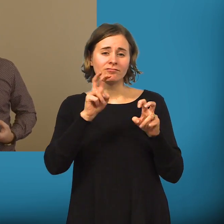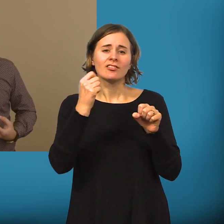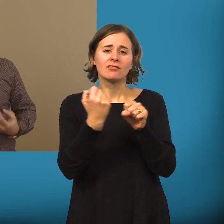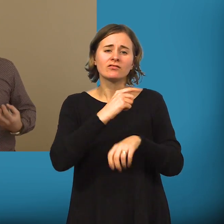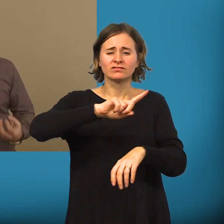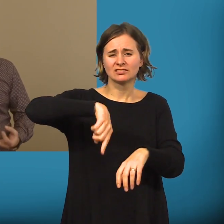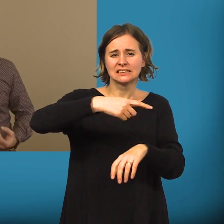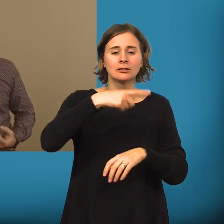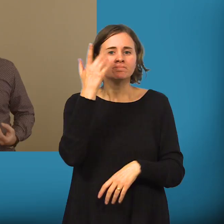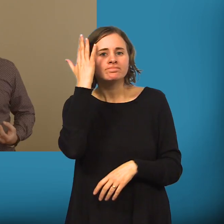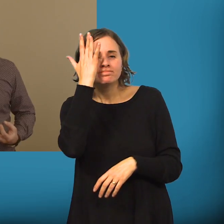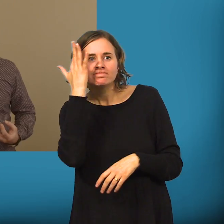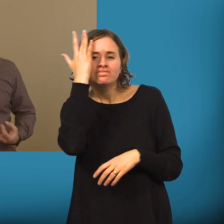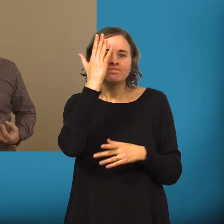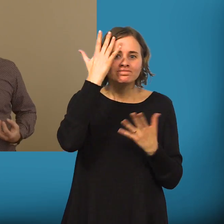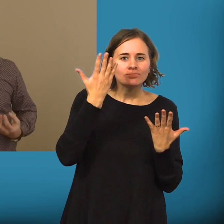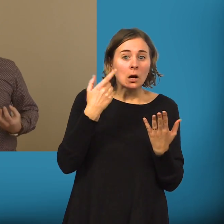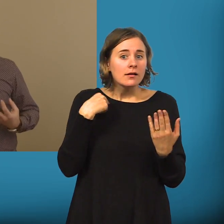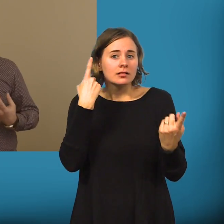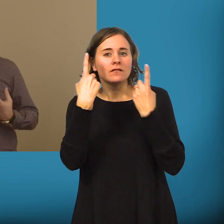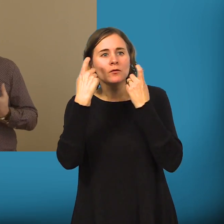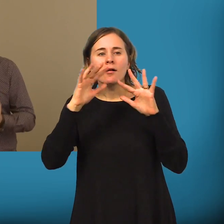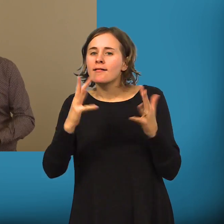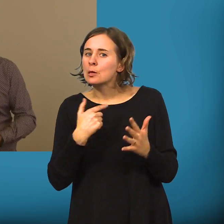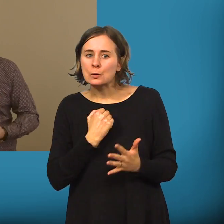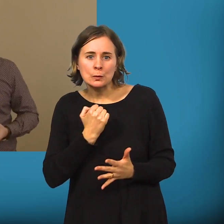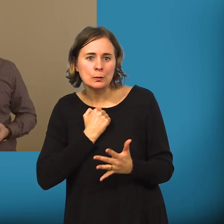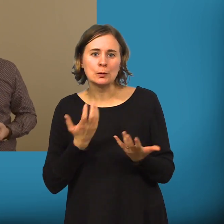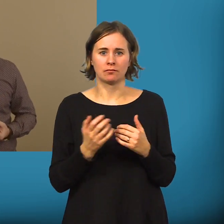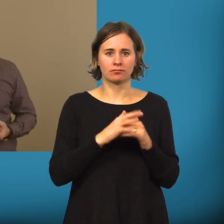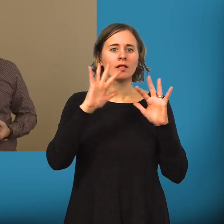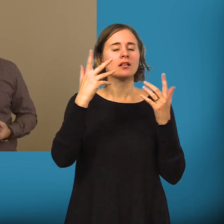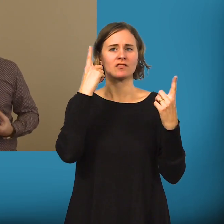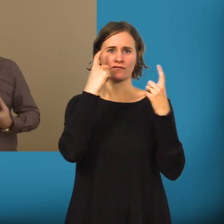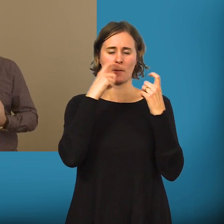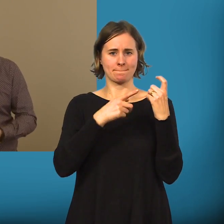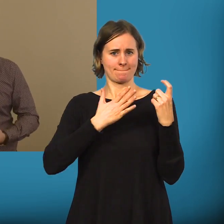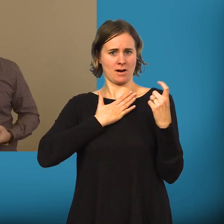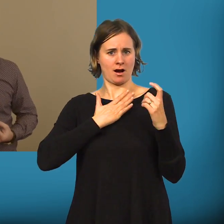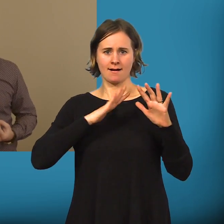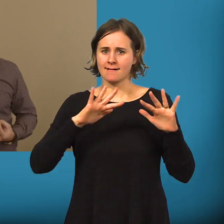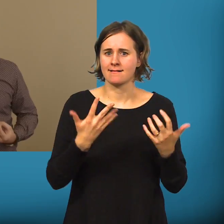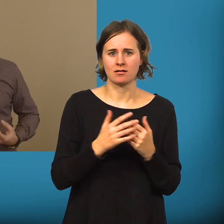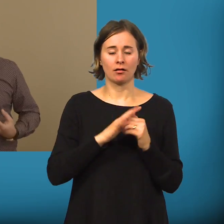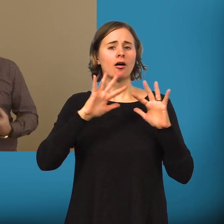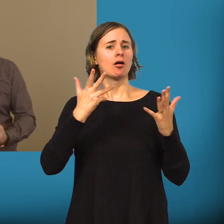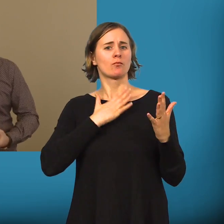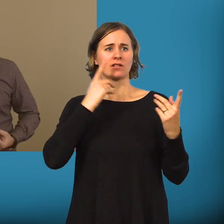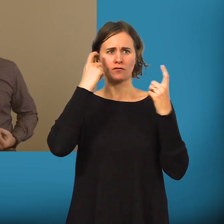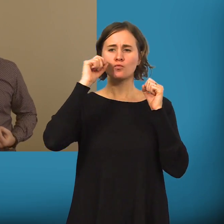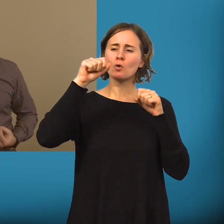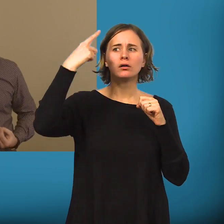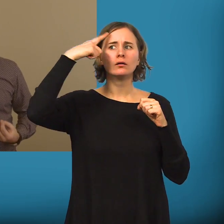apsaugoti. Jeigu jaučiame, kad galime pakeisti arba sustiprinti savo slaptažodžius, tuos